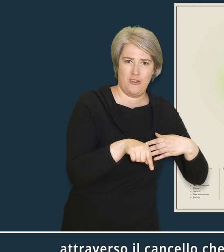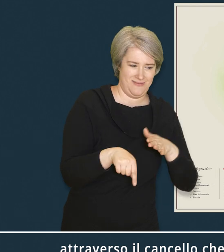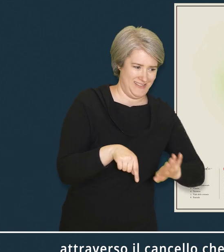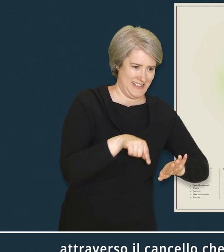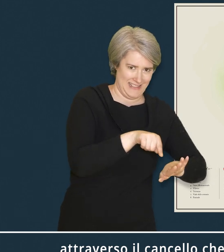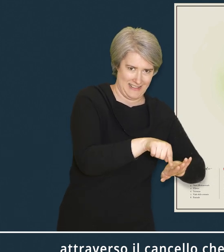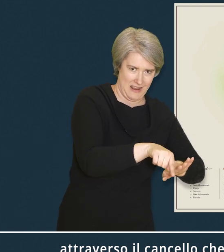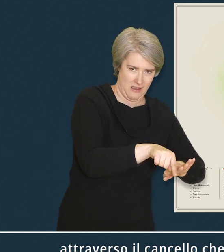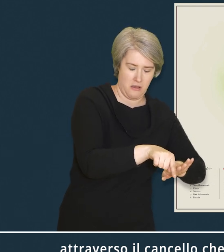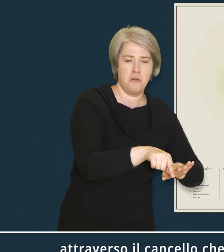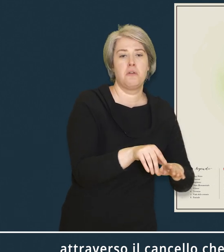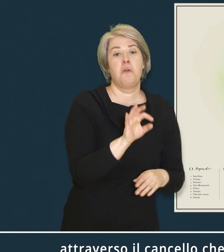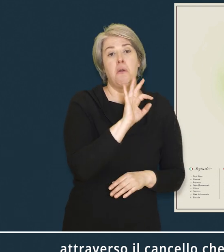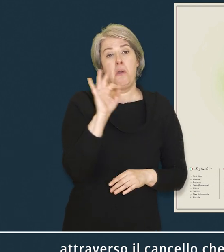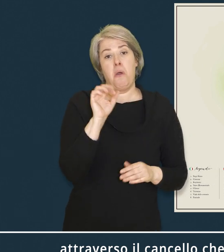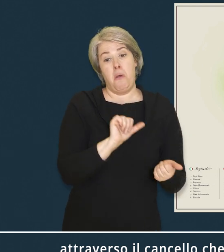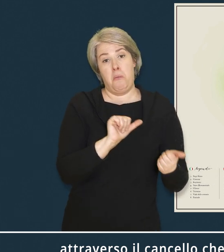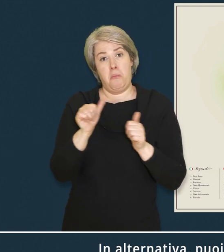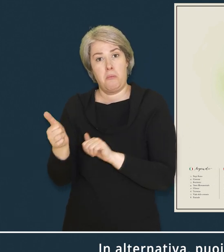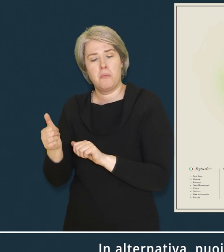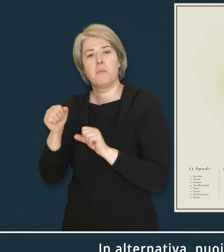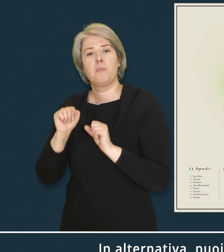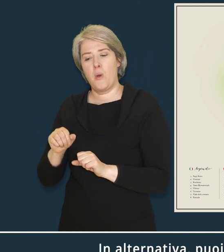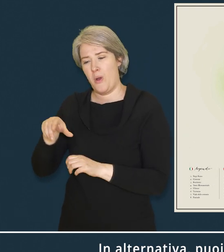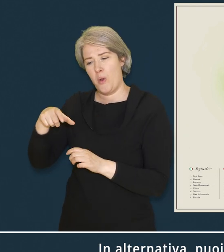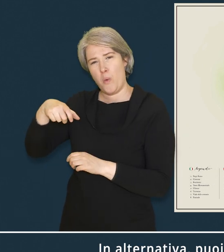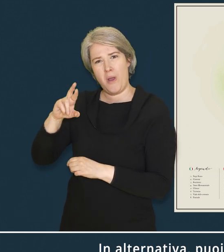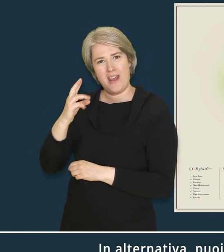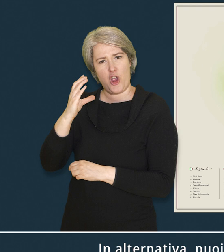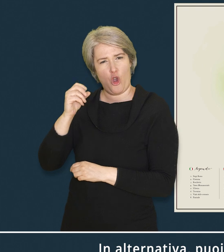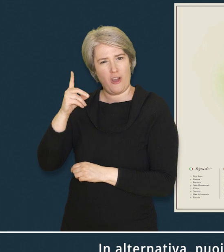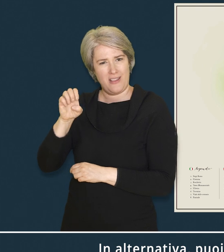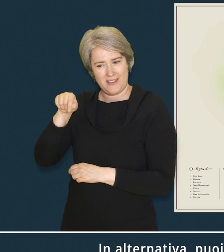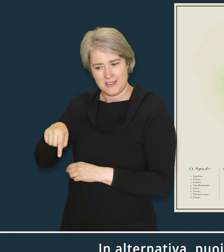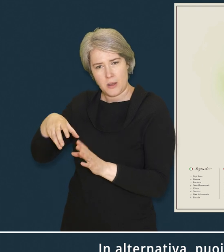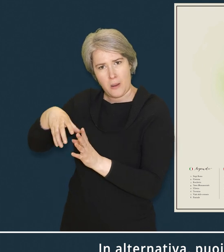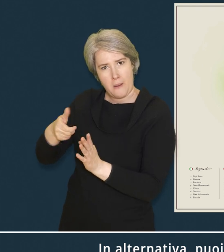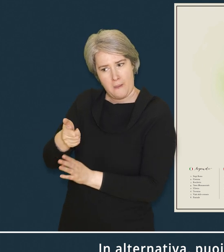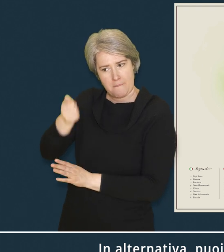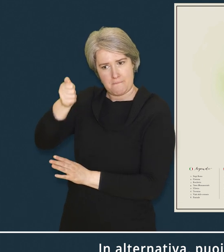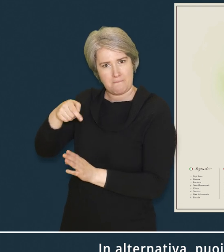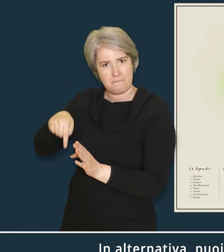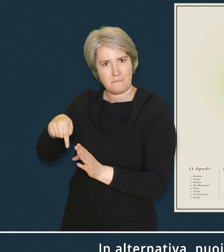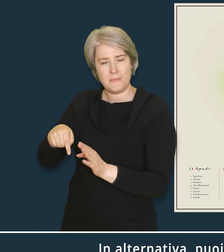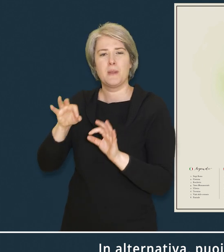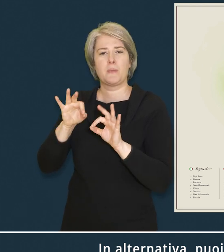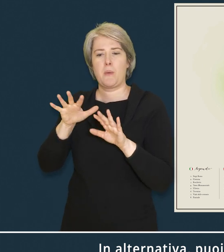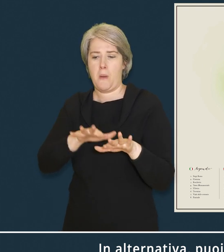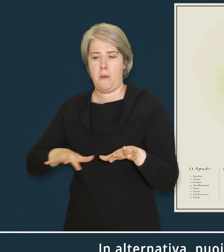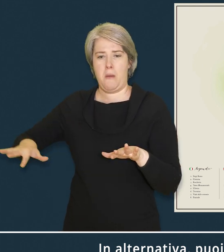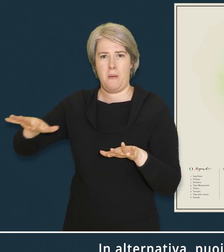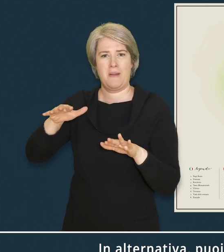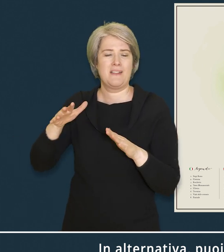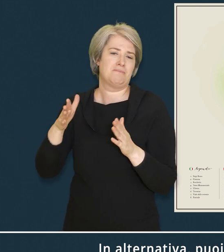discesa, alla tua sinistra. In alternativa, puoi inquadrare il QR code sul pannello